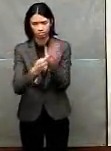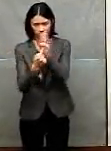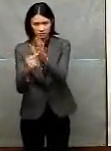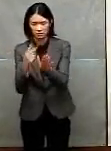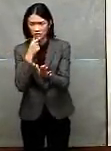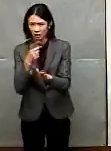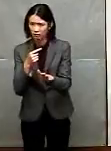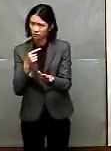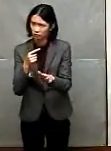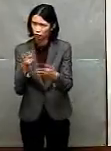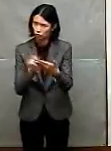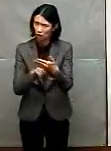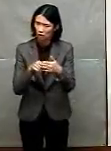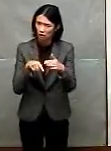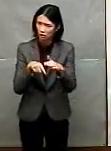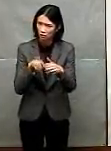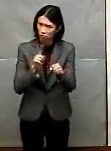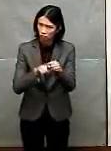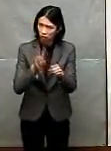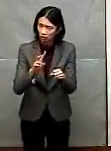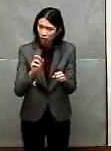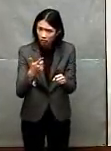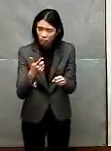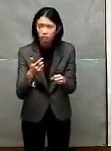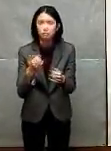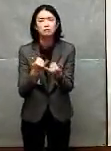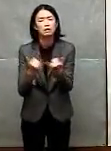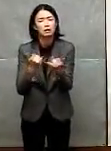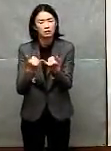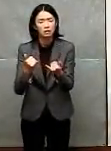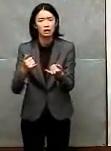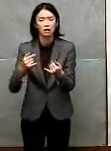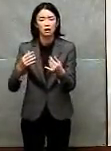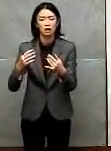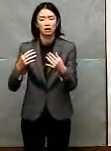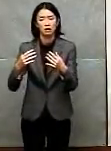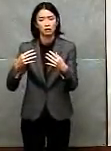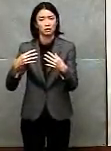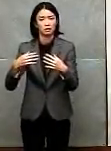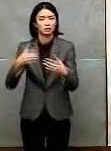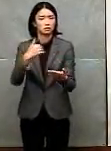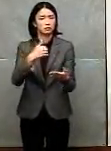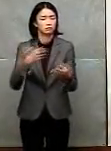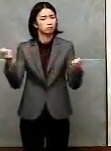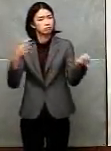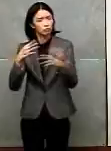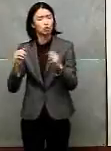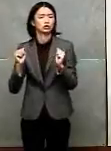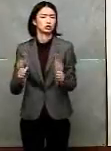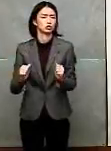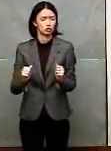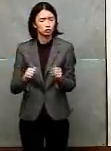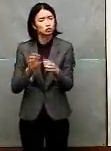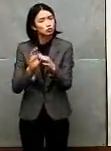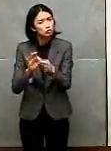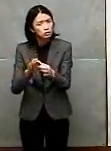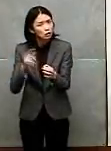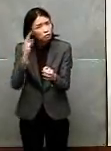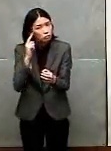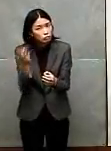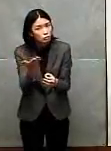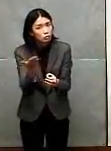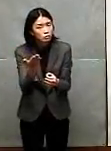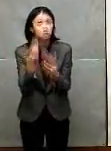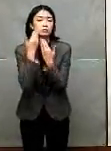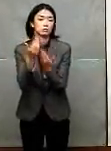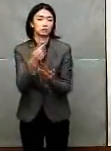ますし、実際そういうふうな意見も、そういう方もそういう有権者もいらっしゃいました。その件については知事どういうふうにお考えでしょうか。 そうです